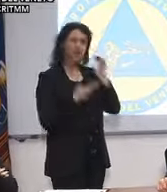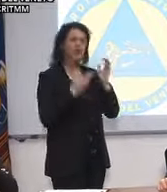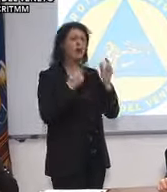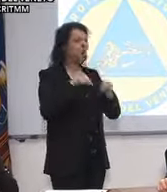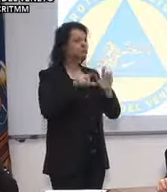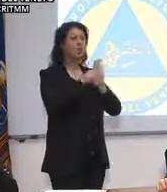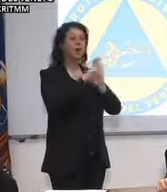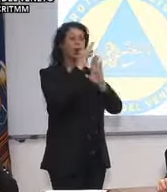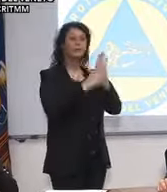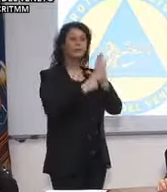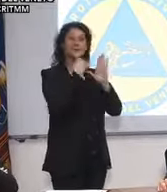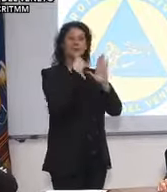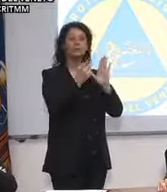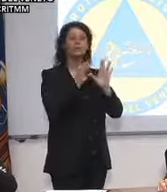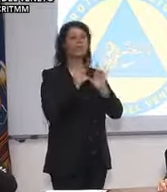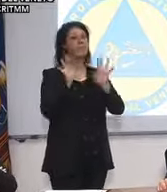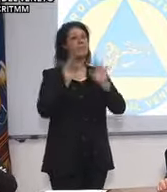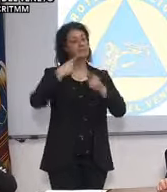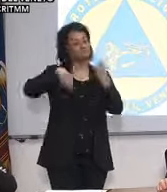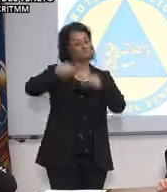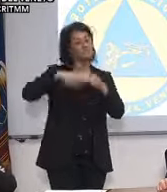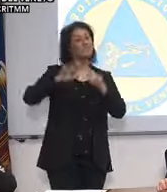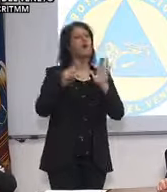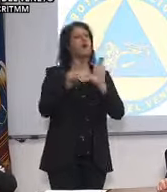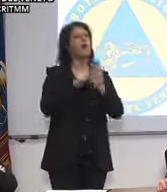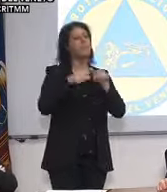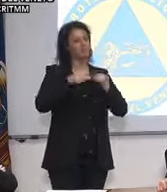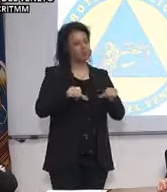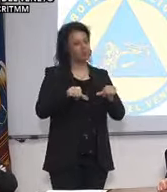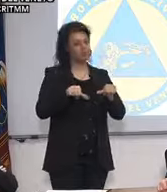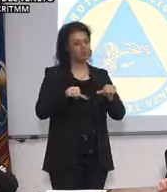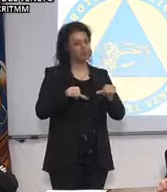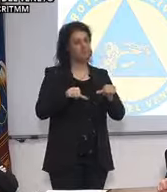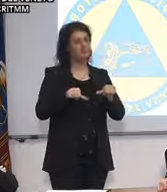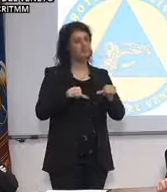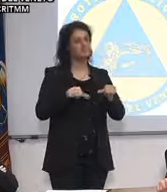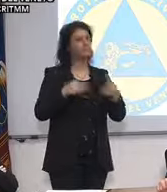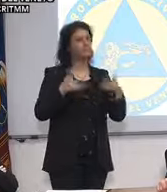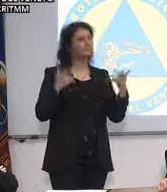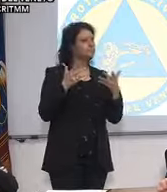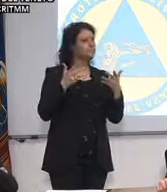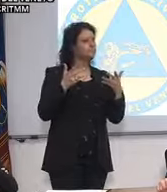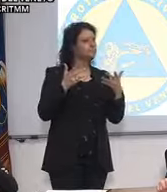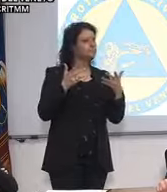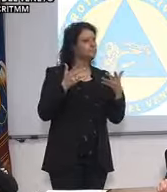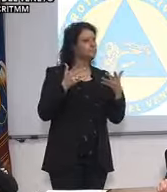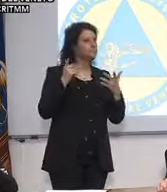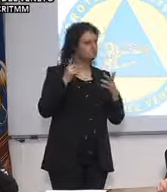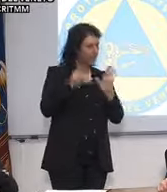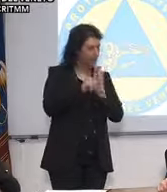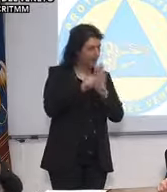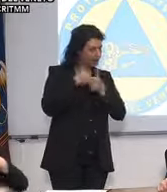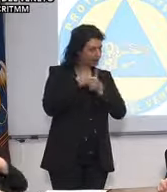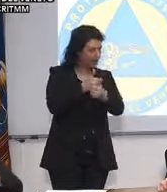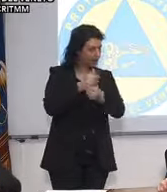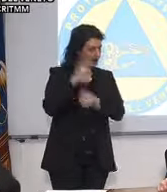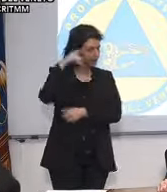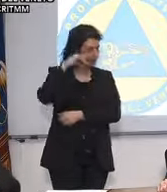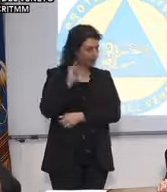confini comunali, resta nell'alveo del DPCM o va oltre forzando un po'? Resta nell'alveo della legalità.